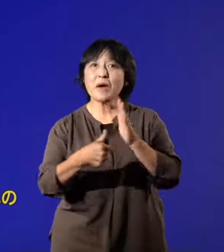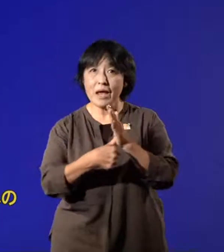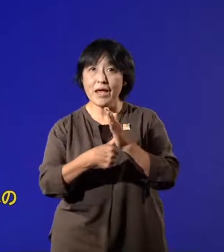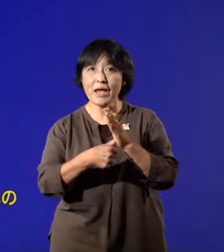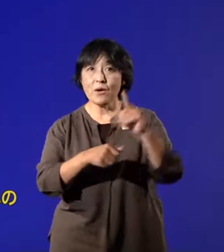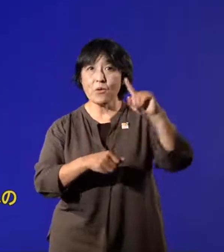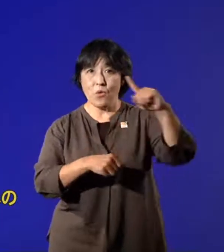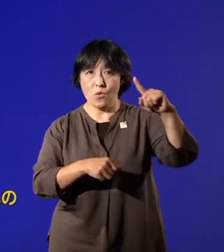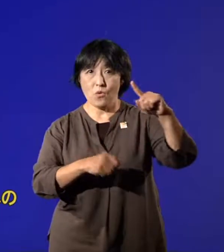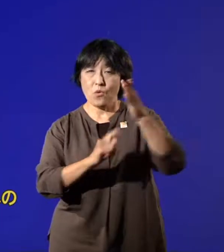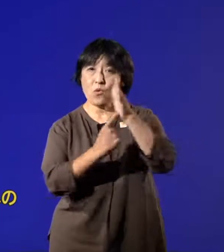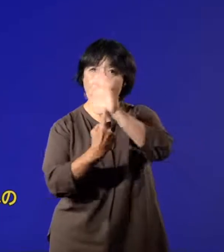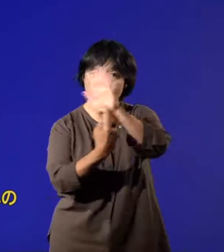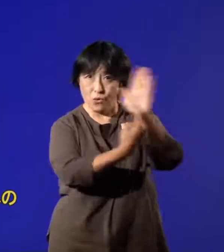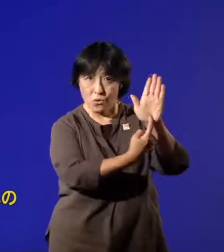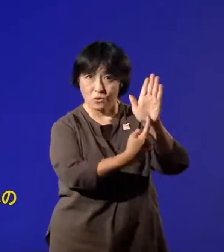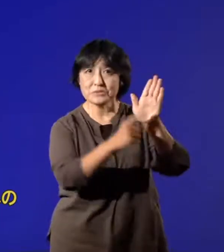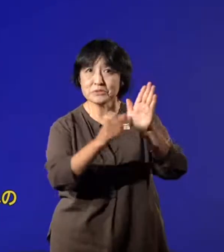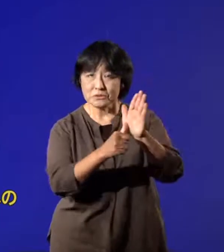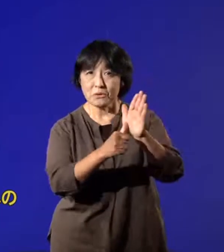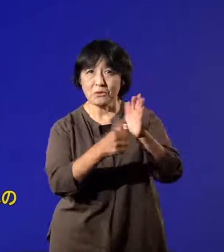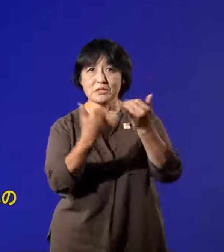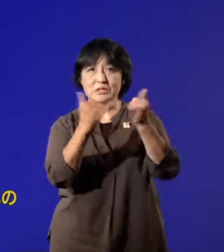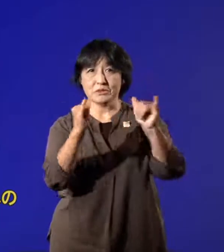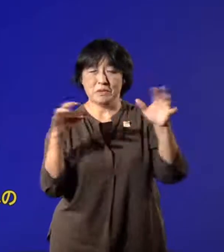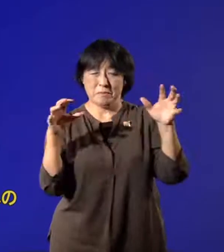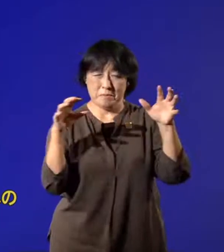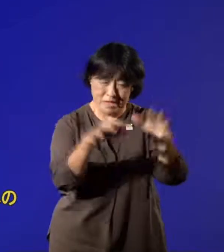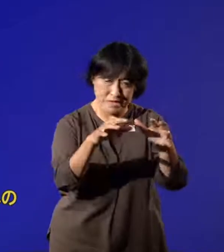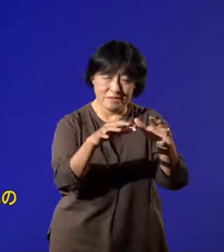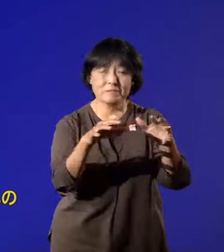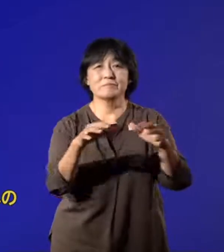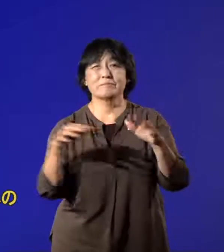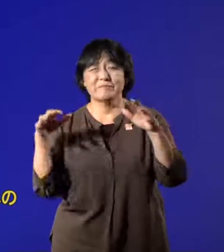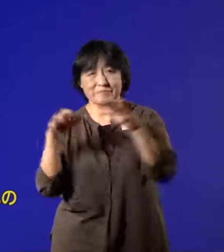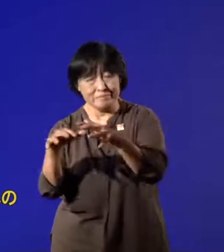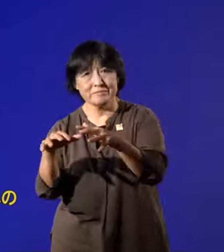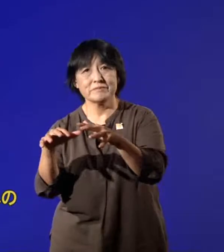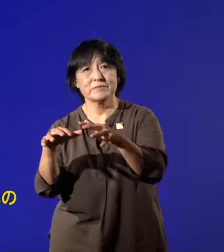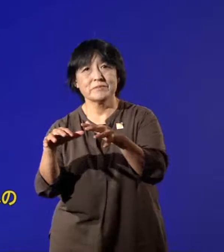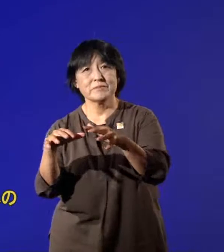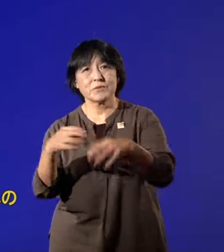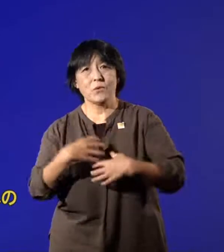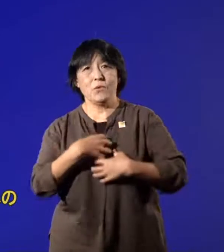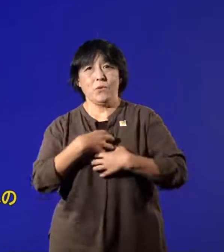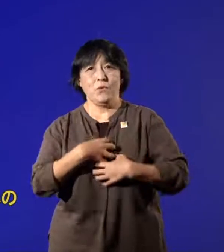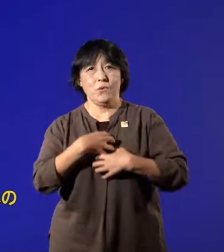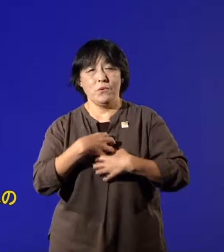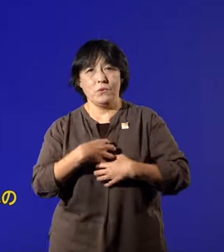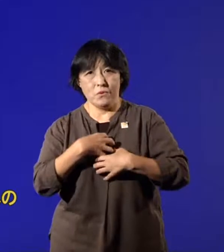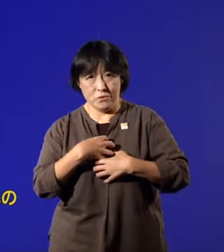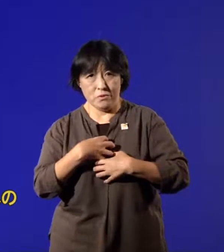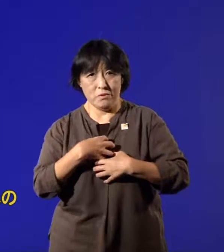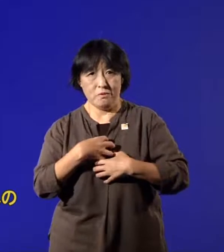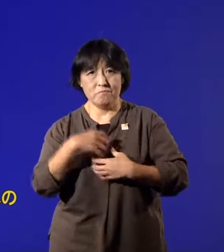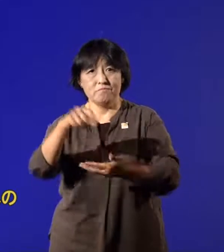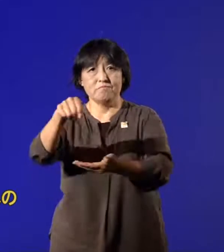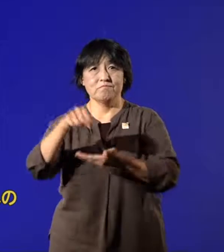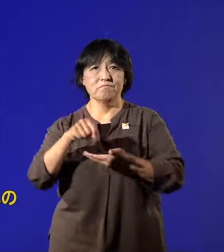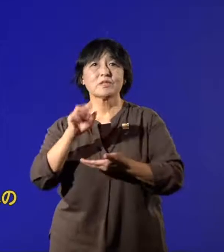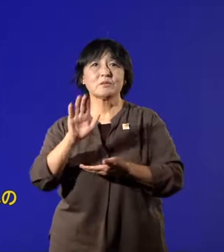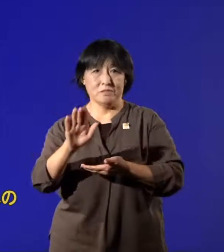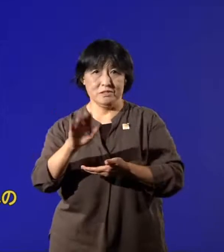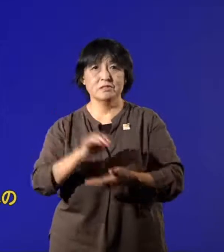をされるとそこに殺到してくるのではないかということがやはり懸念をされておりまして、基本的に